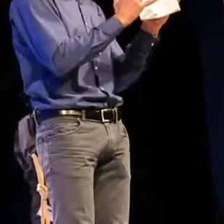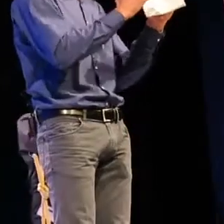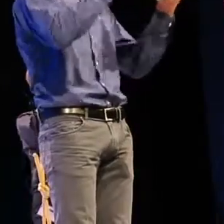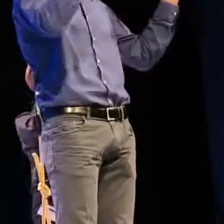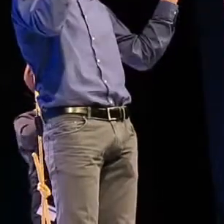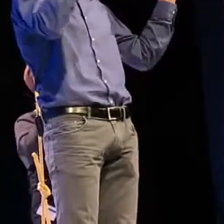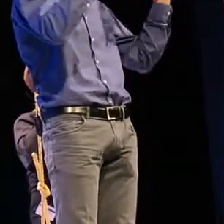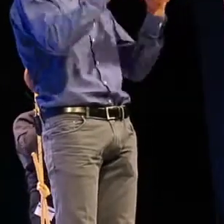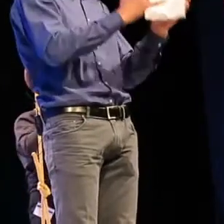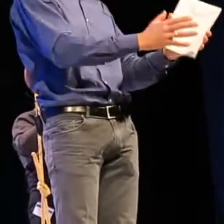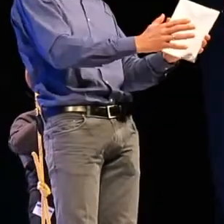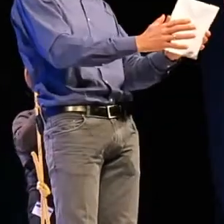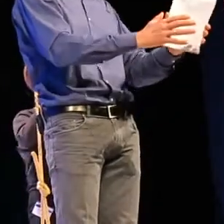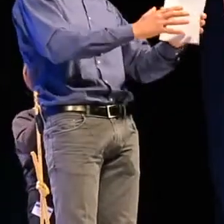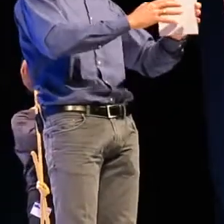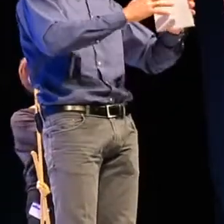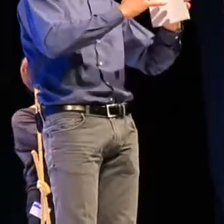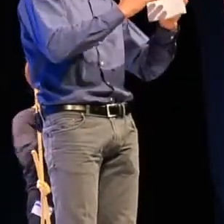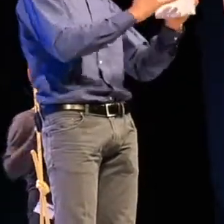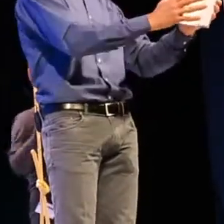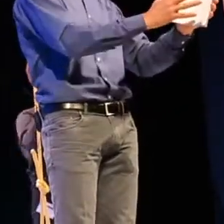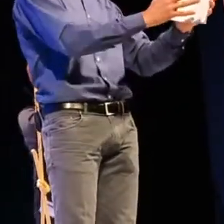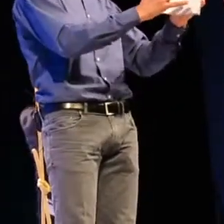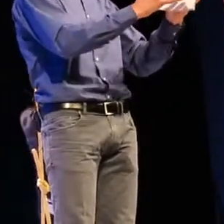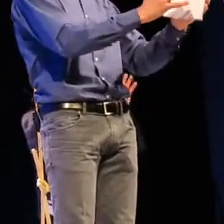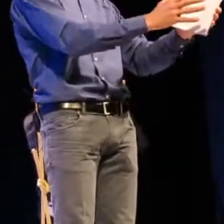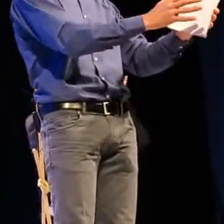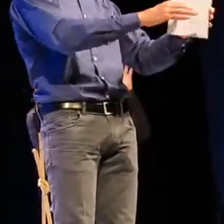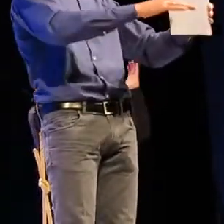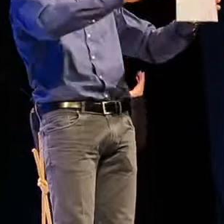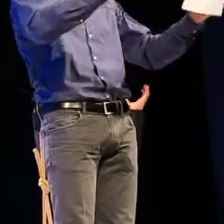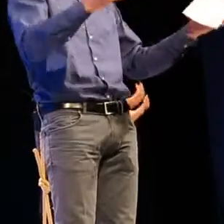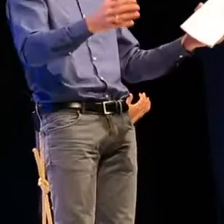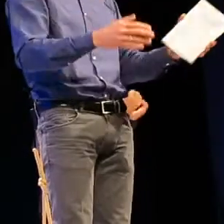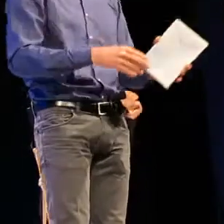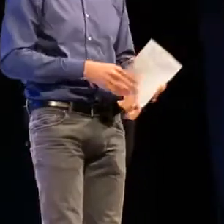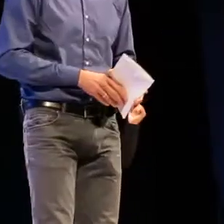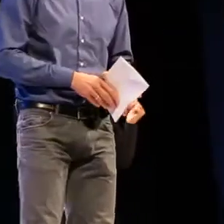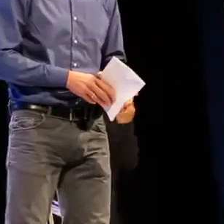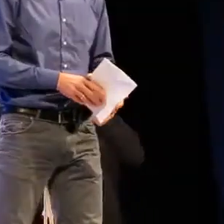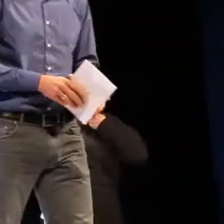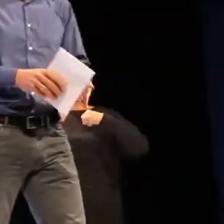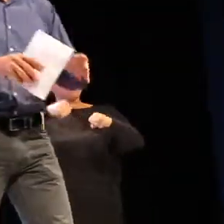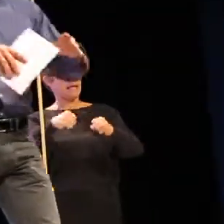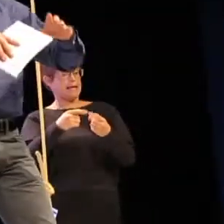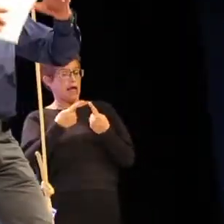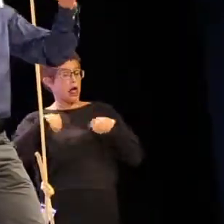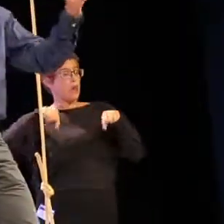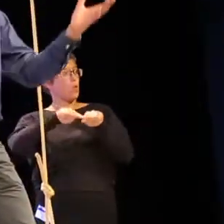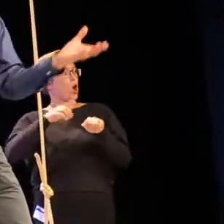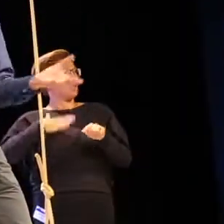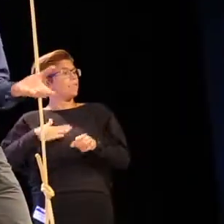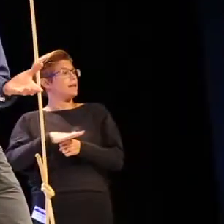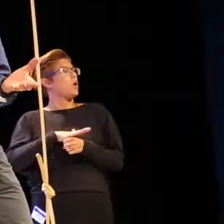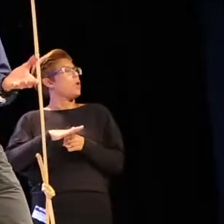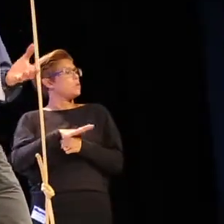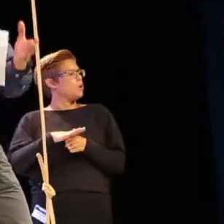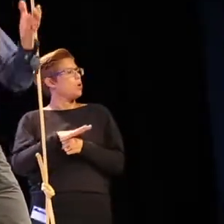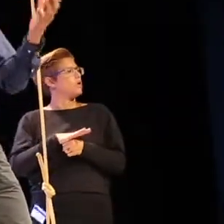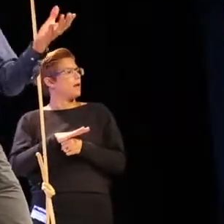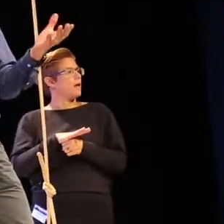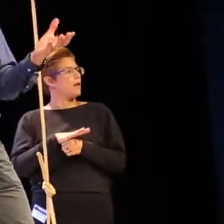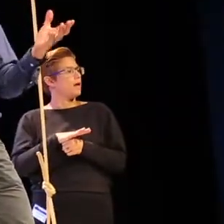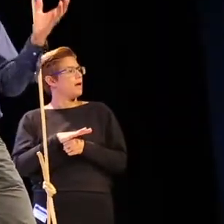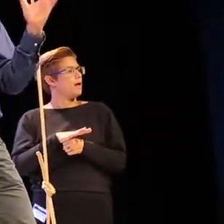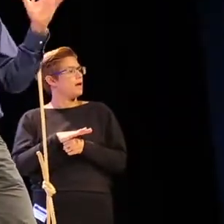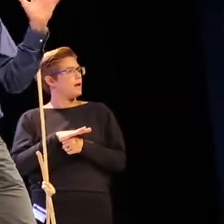om tänk globalt men agera lokalt, ha välfärd, ekonomisk tillväxt och minimera miljöpåverkan. Nu handlar det mycket mer om, eller